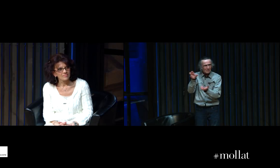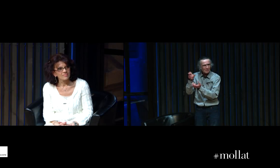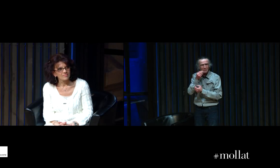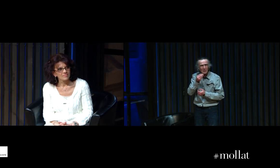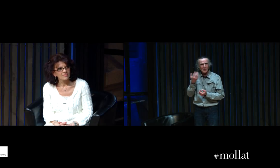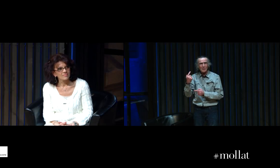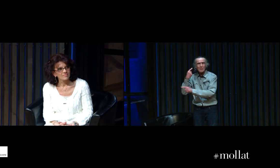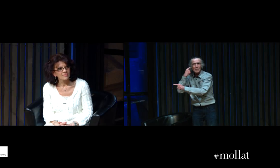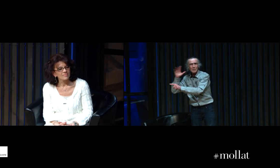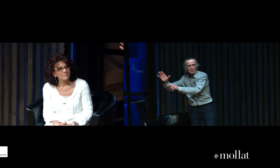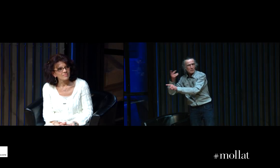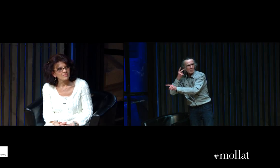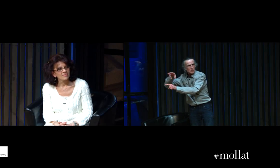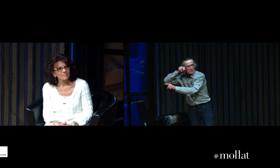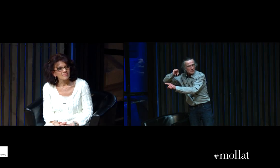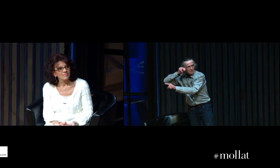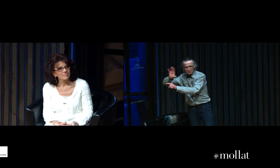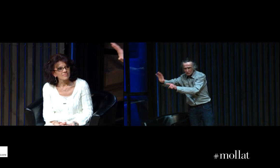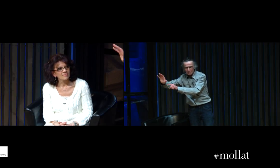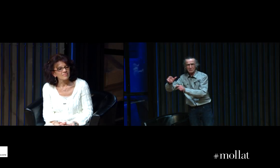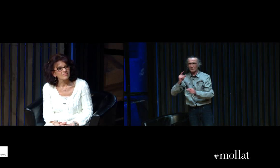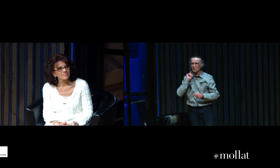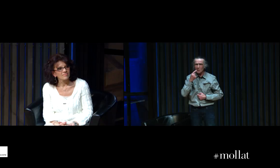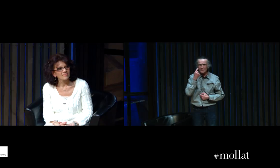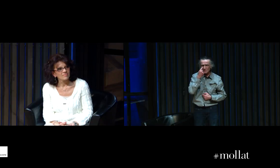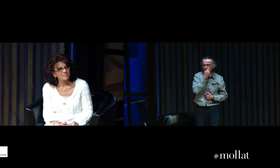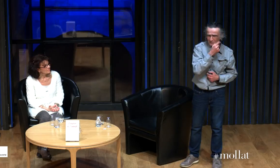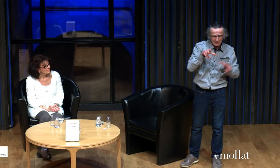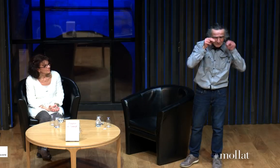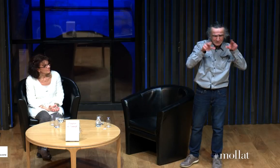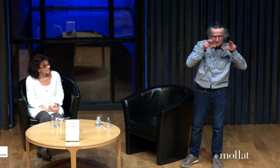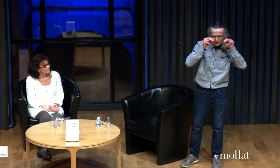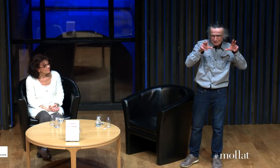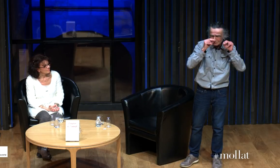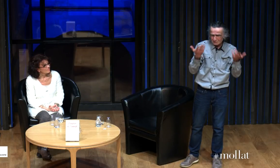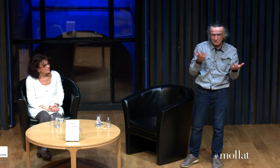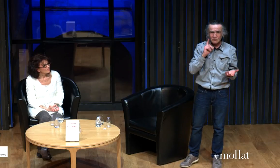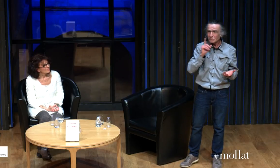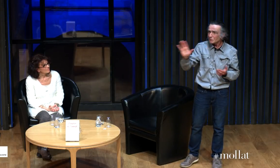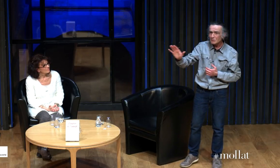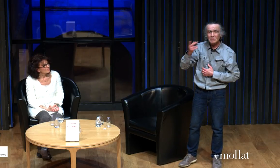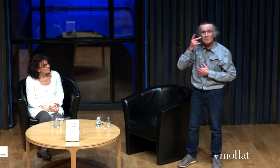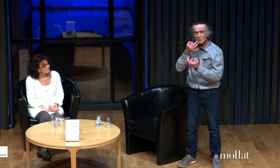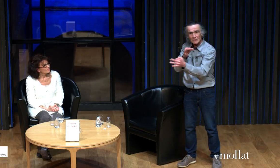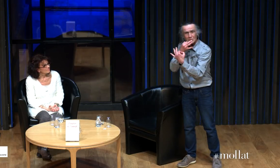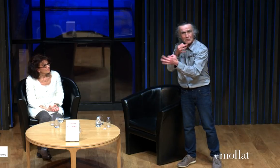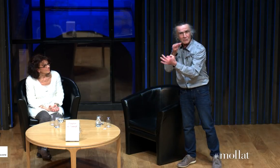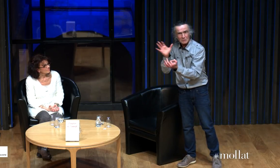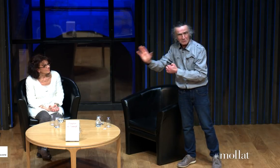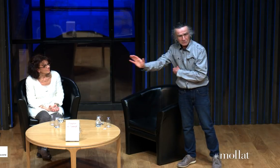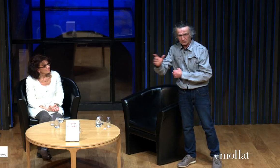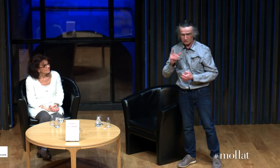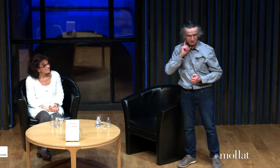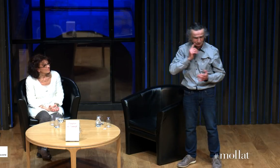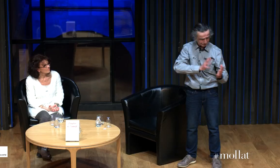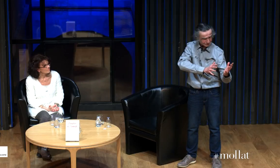bas. On écoute et on entend avec les yeux. Les entendants écoutent et entendent avec leurs oreilles. Nous, on a nos yeux pour recevoir le monde.